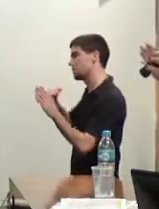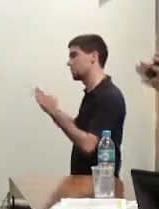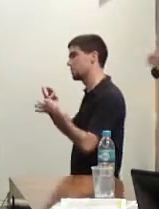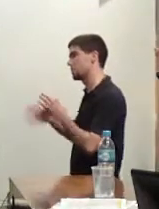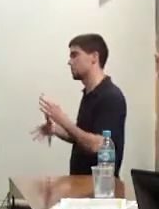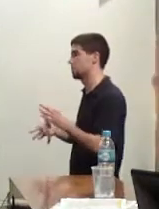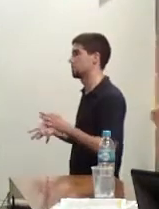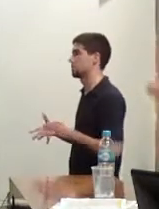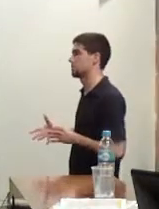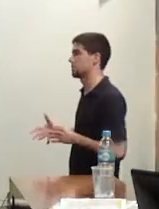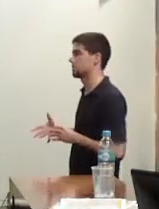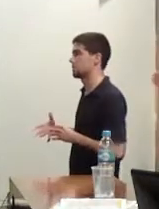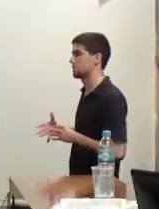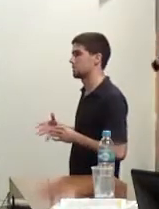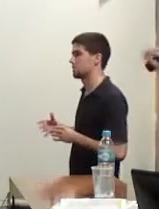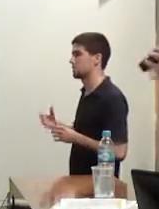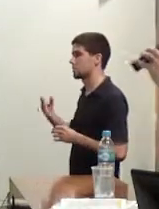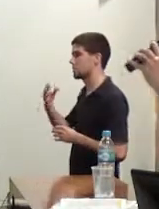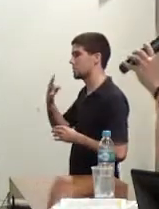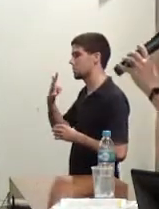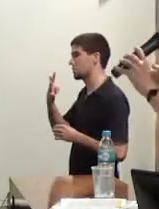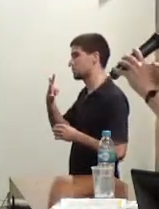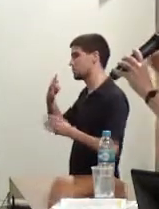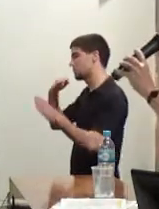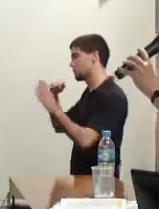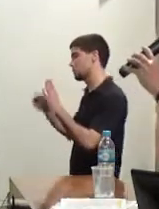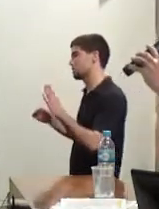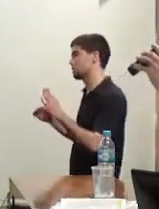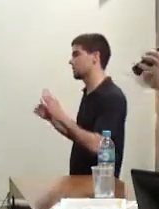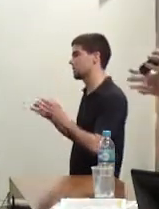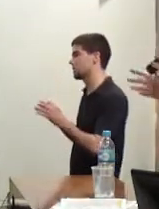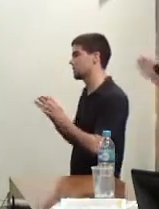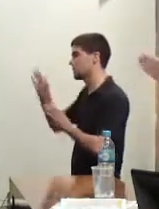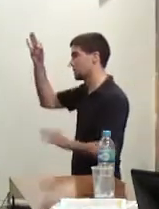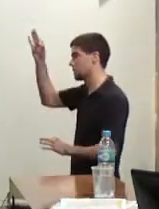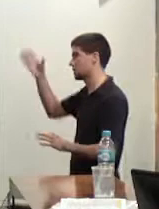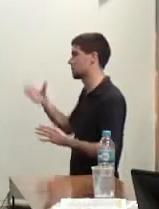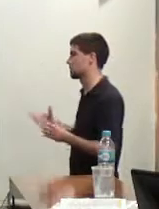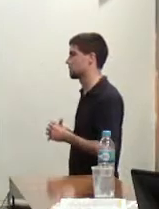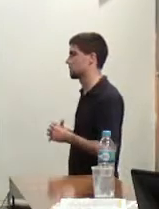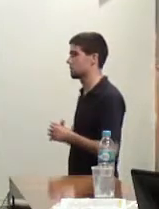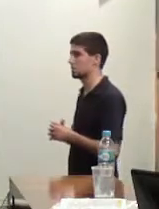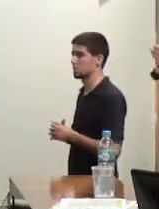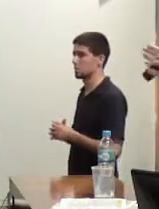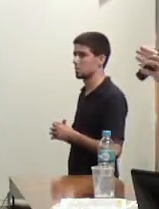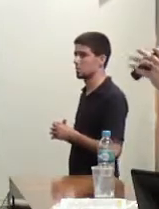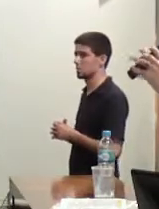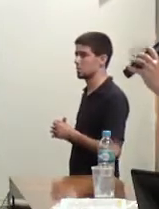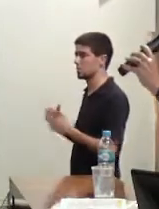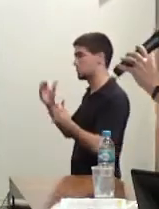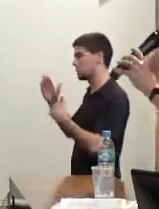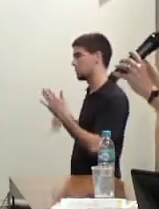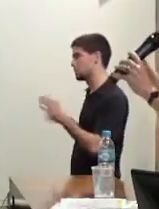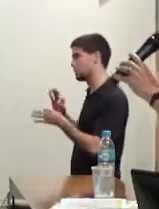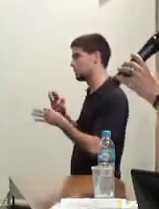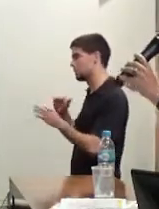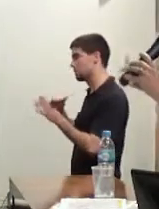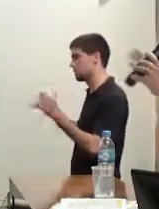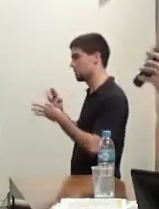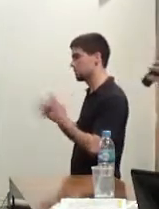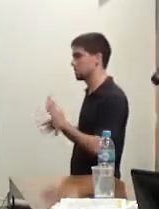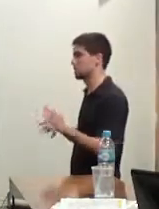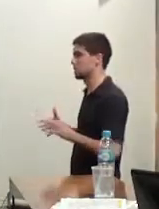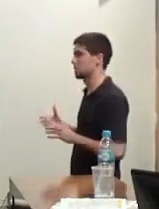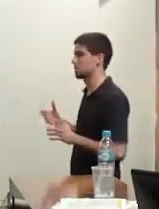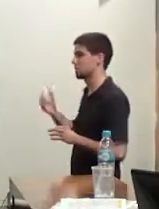es decir, exactamente 450 metros, es decir, menos de medio kilómetro en 6